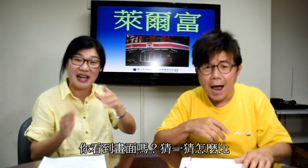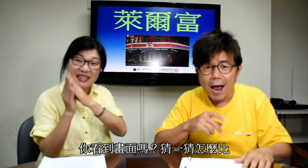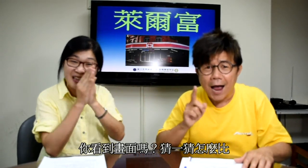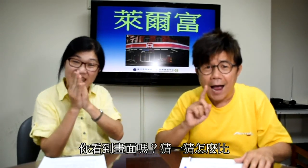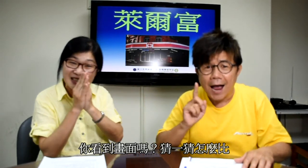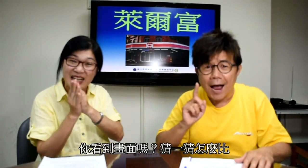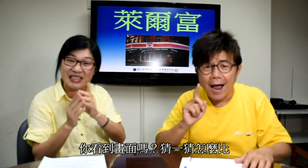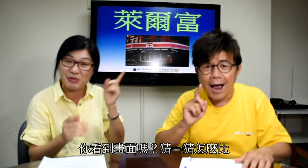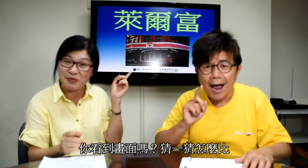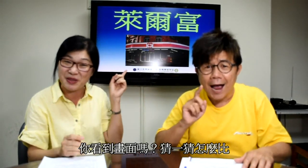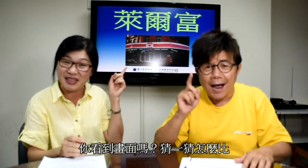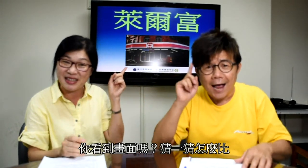猜一猜怎么比？